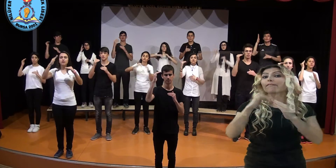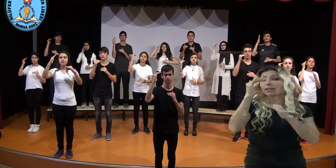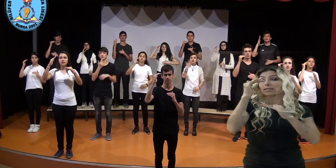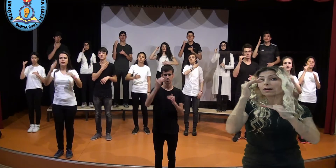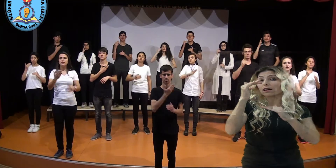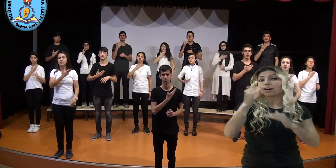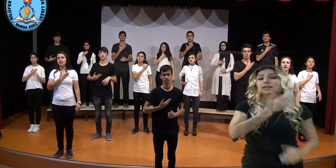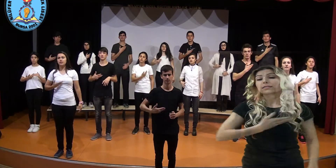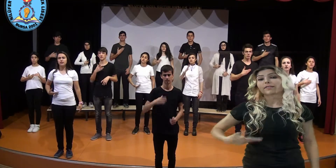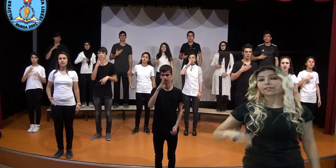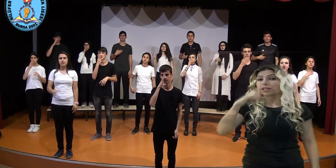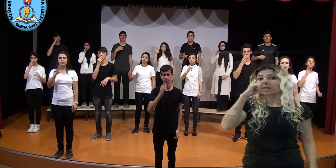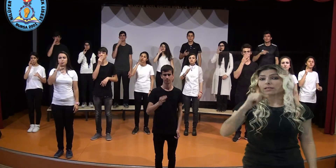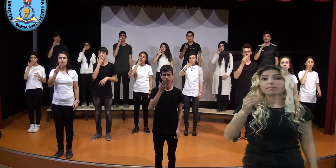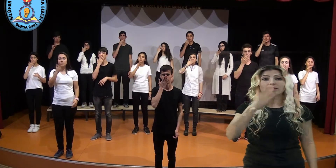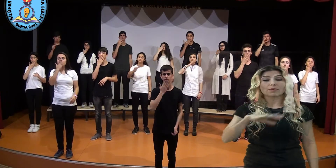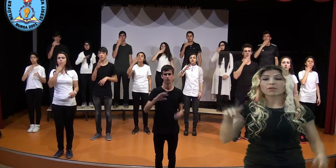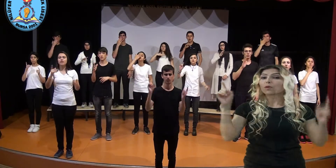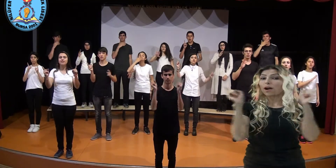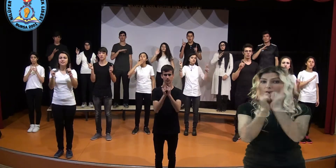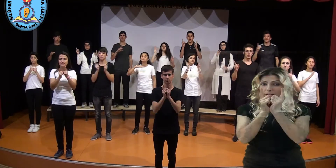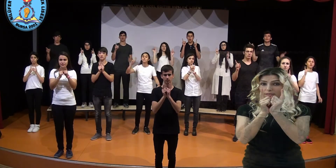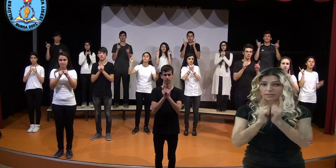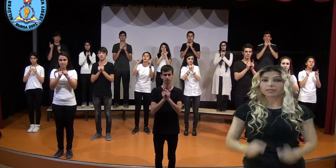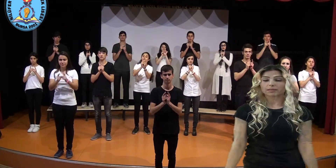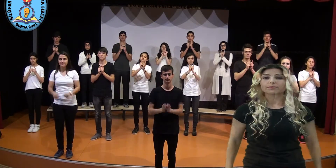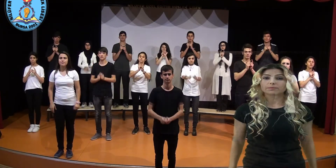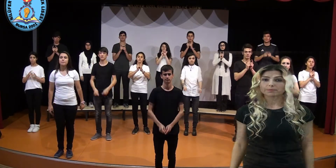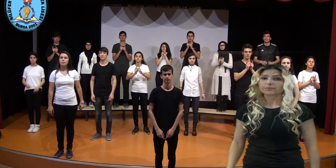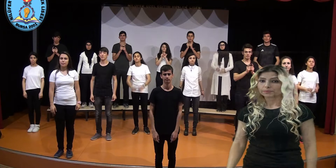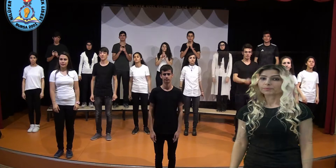fazla, sevecek kimsen yok artık.